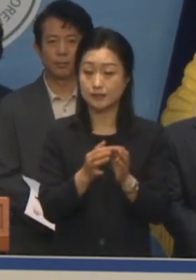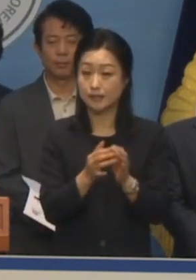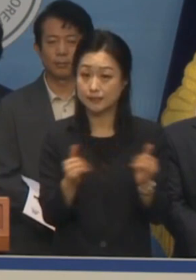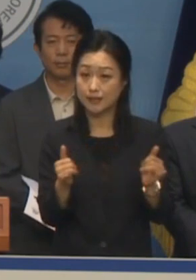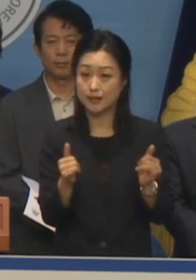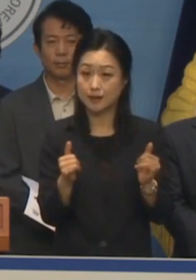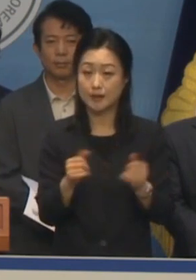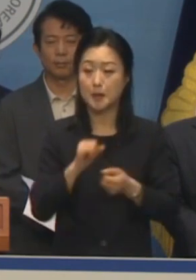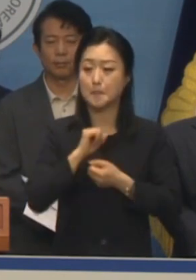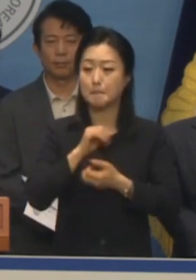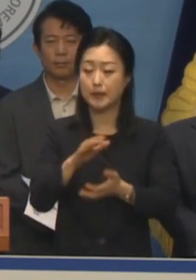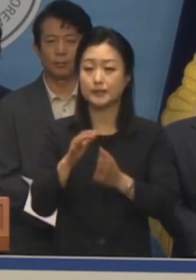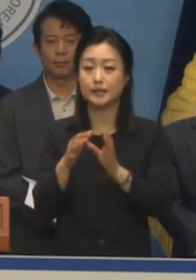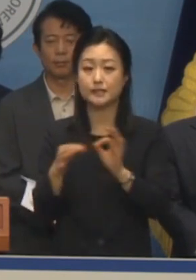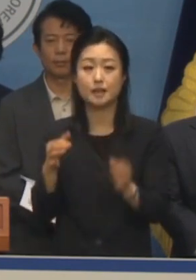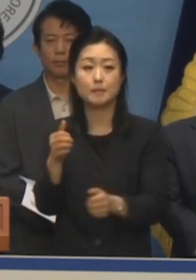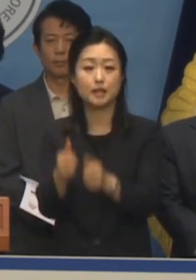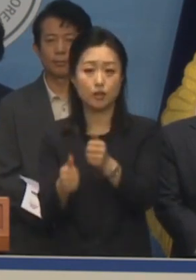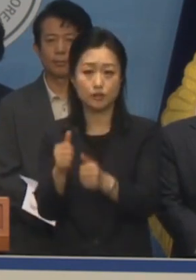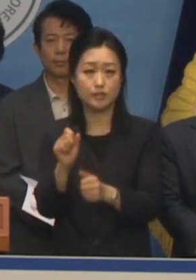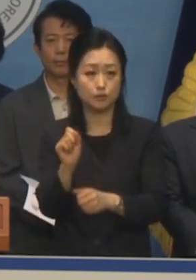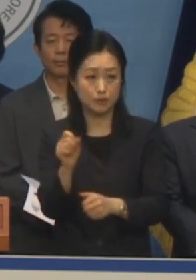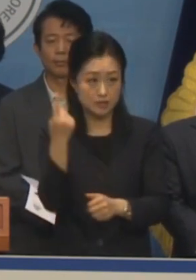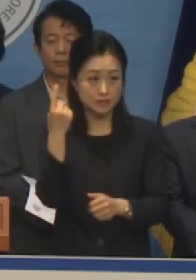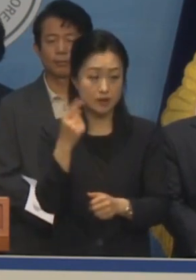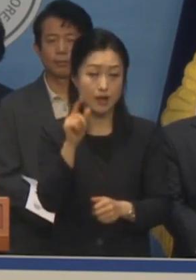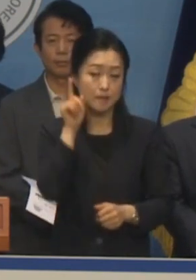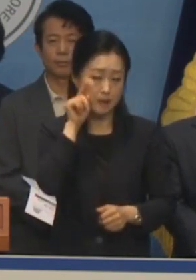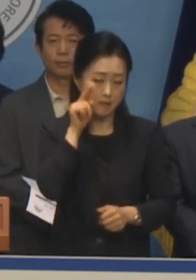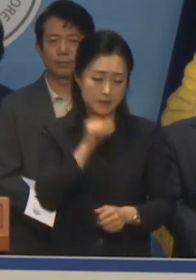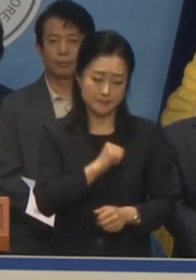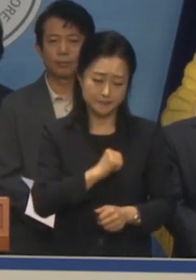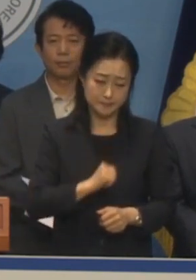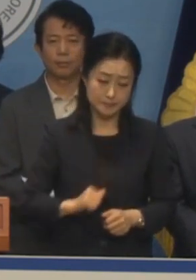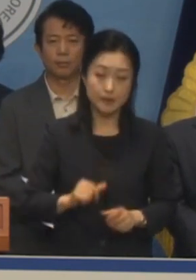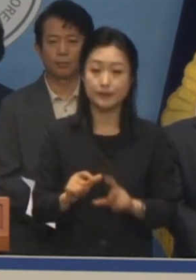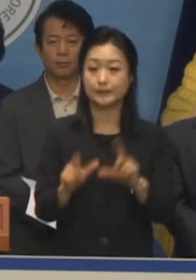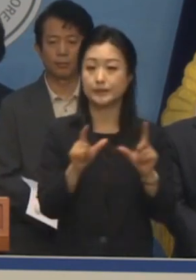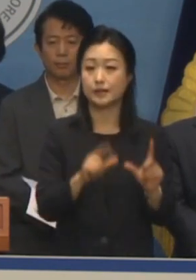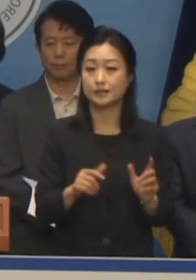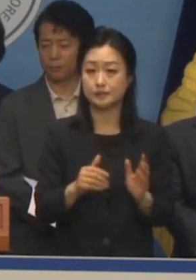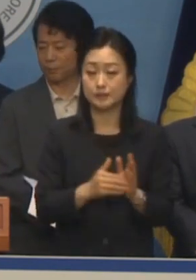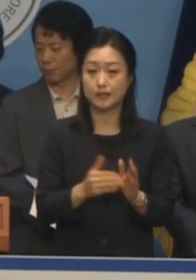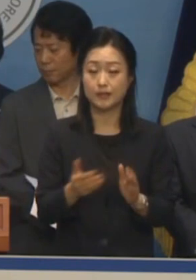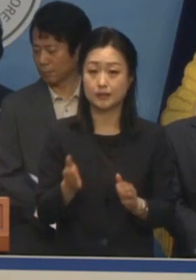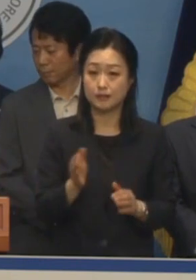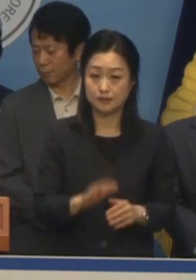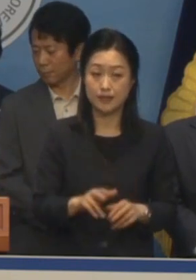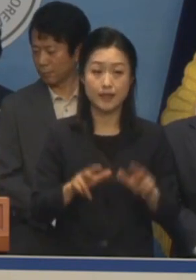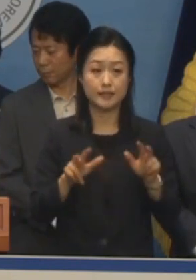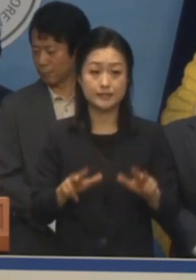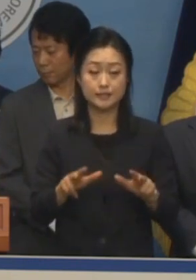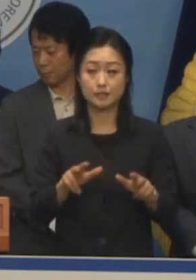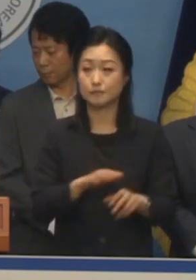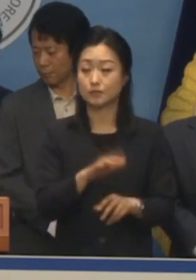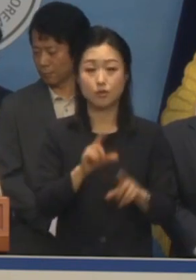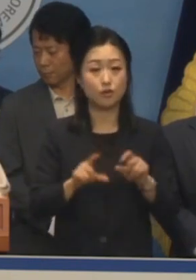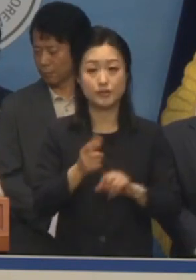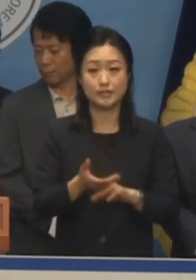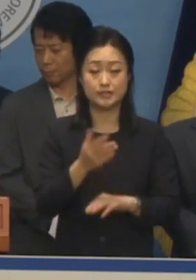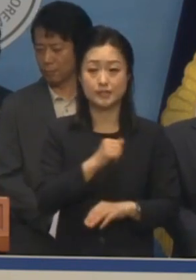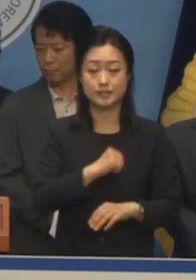배달 플랫폼들의 과도한 경쟁 속에서 하루하루 버티며 살고 있습니다. 그런데 이제는 더 이상 버틸